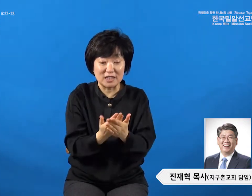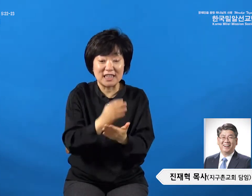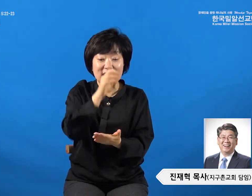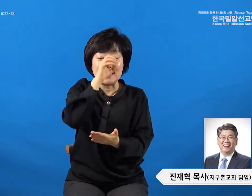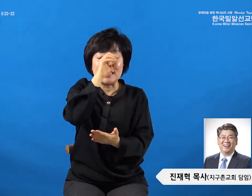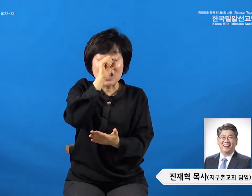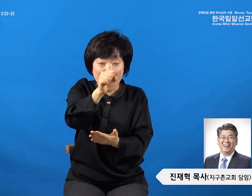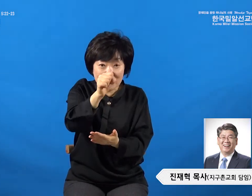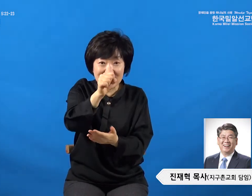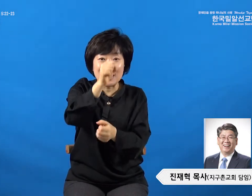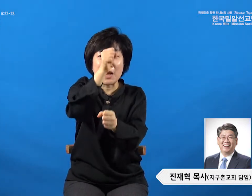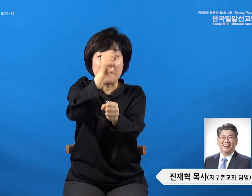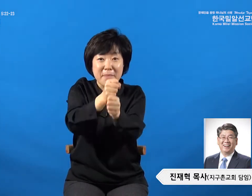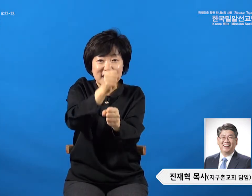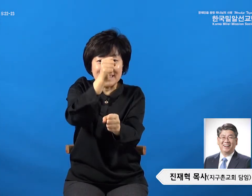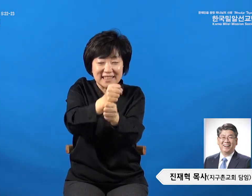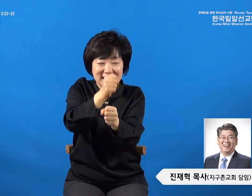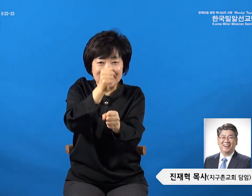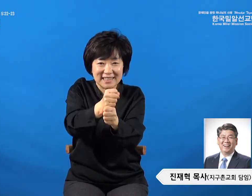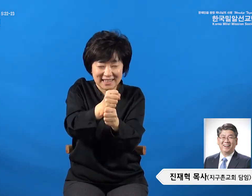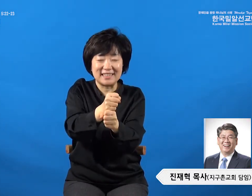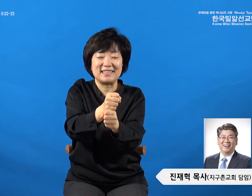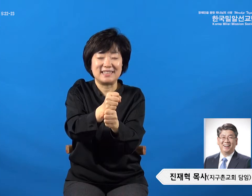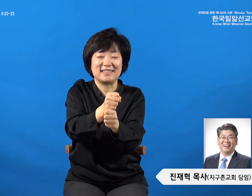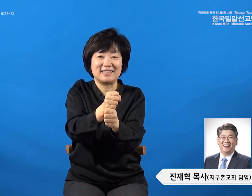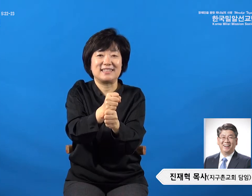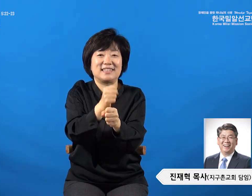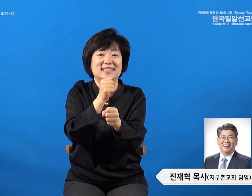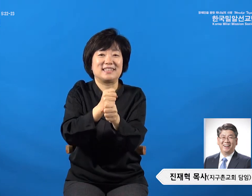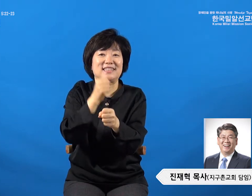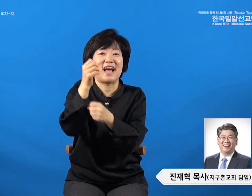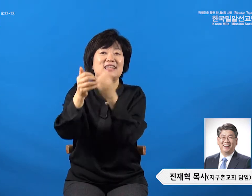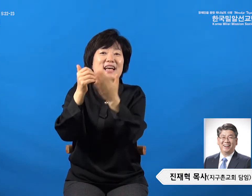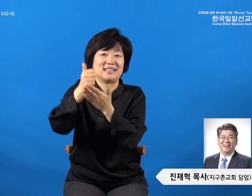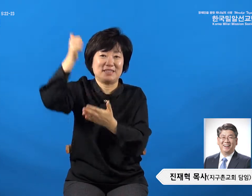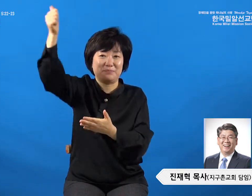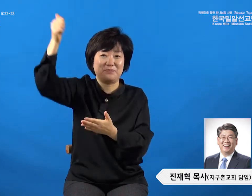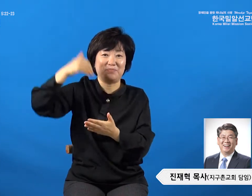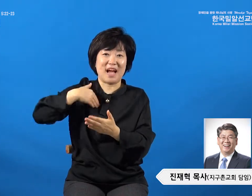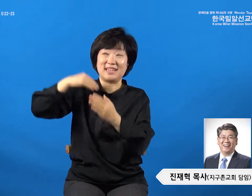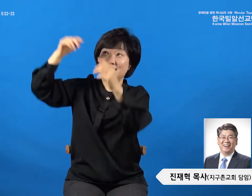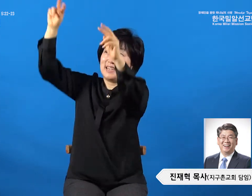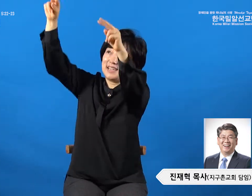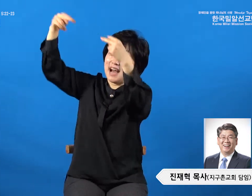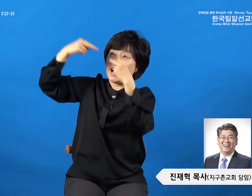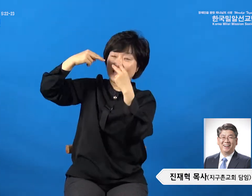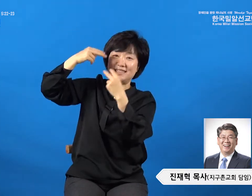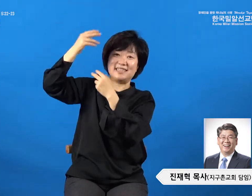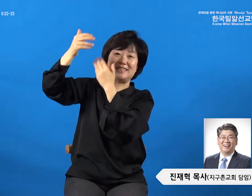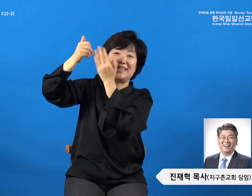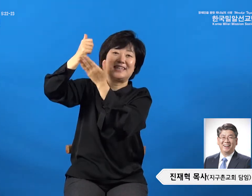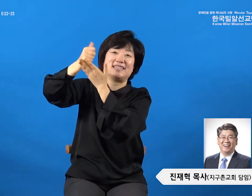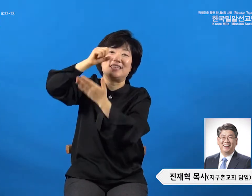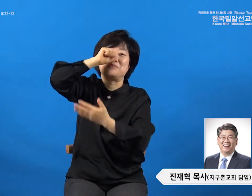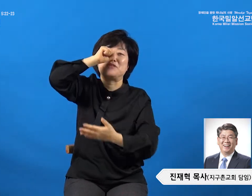것들이 합력하여 선이 되도록 선을 만드시는 우리를 향한